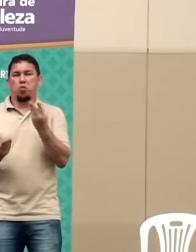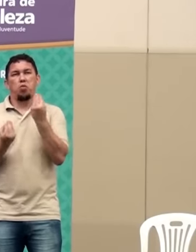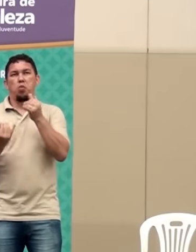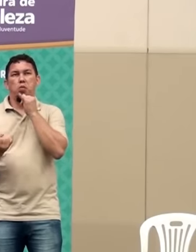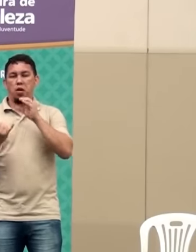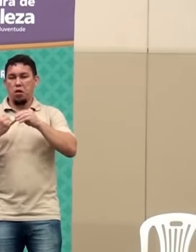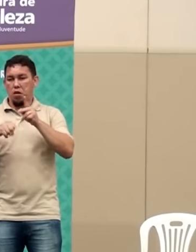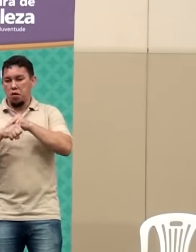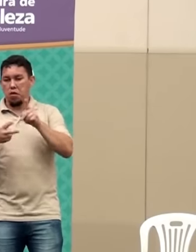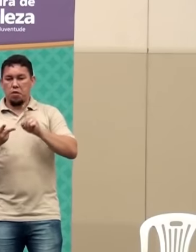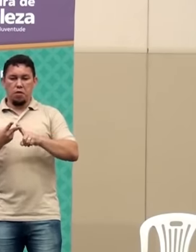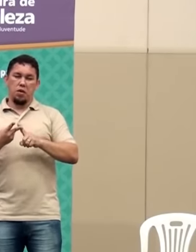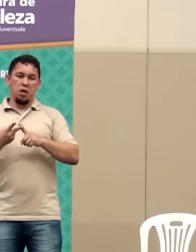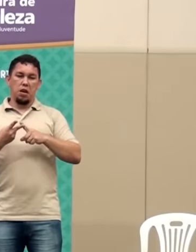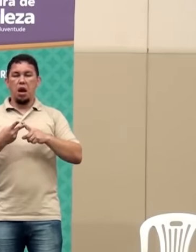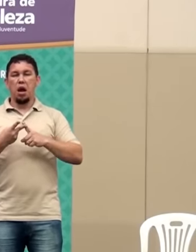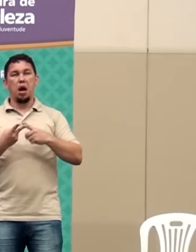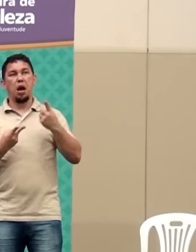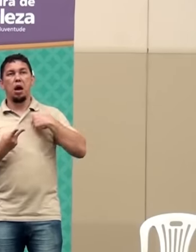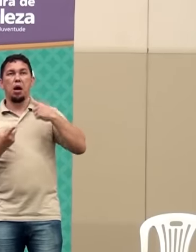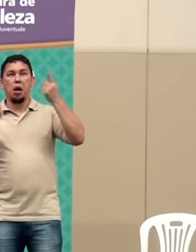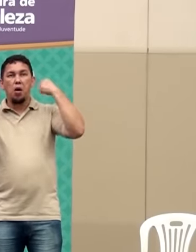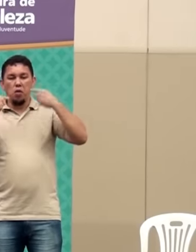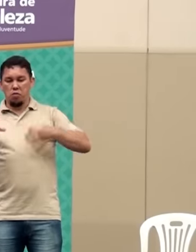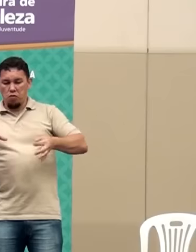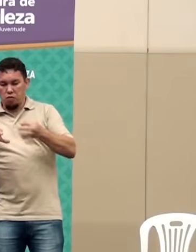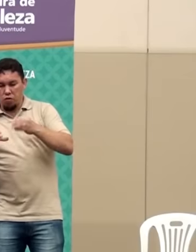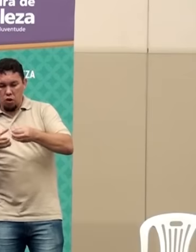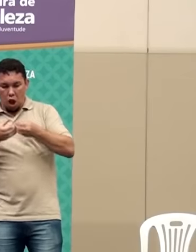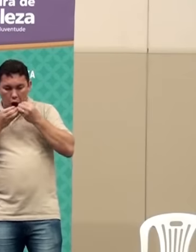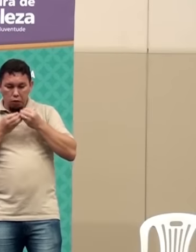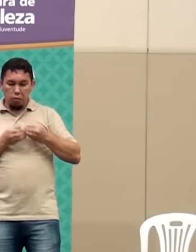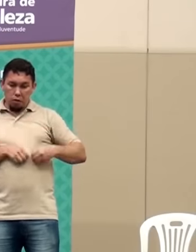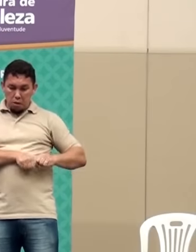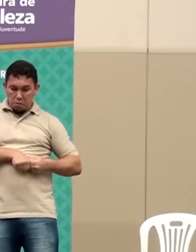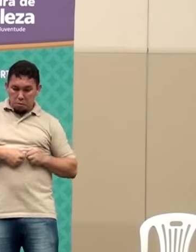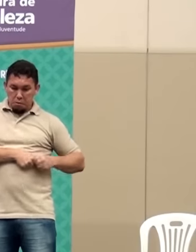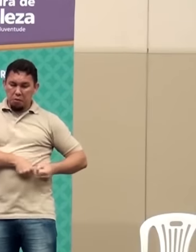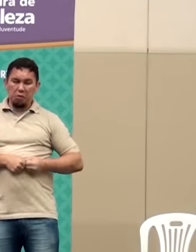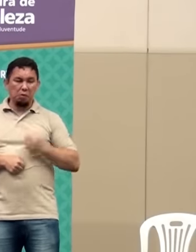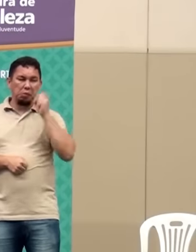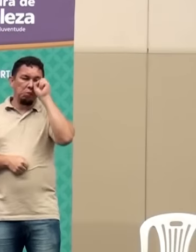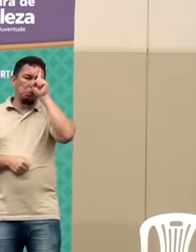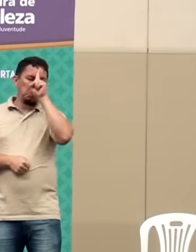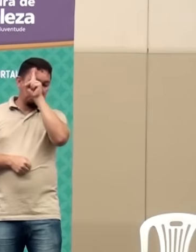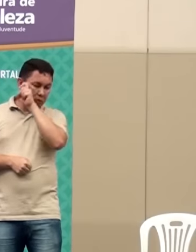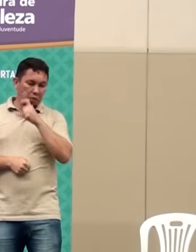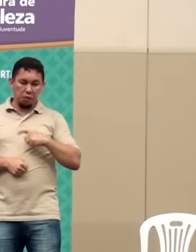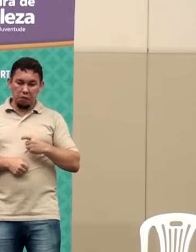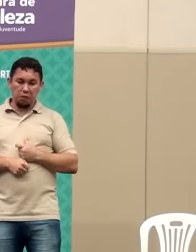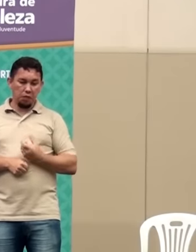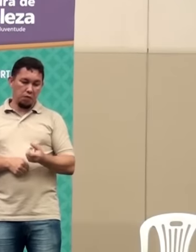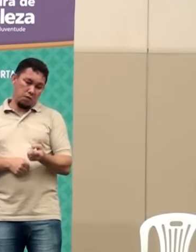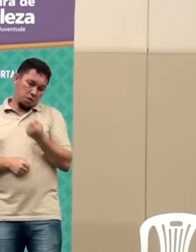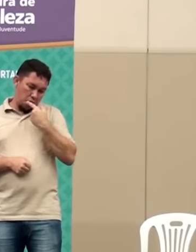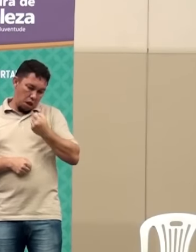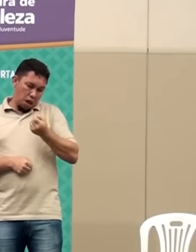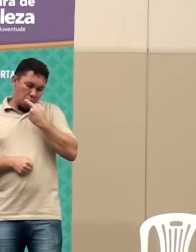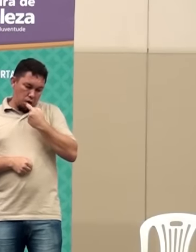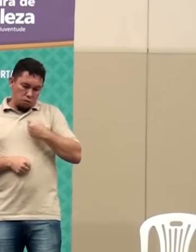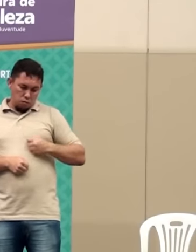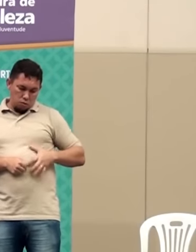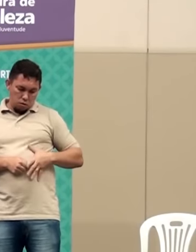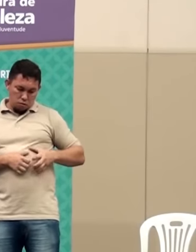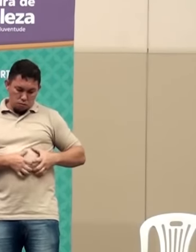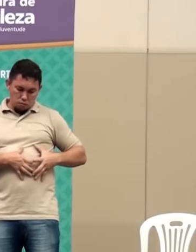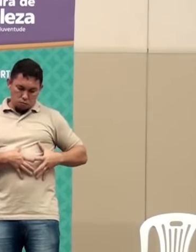Feijoada, panelada, né? Essas coisas que são muito pesadas, para digerir é mais difícil. Aí precisa jogar mais ácido clorídrico. Só que